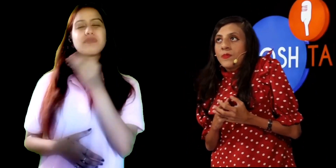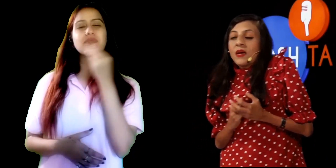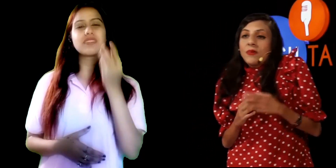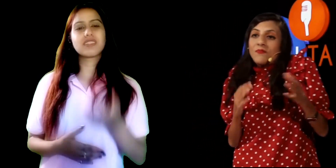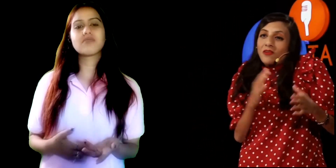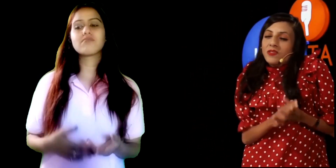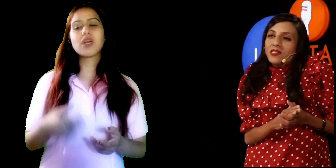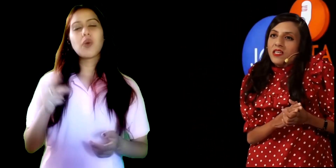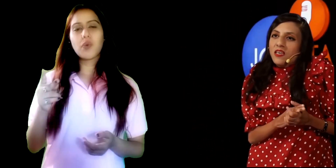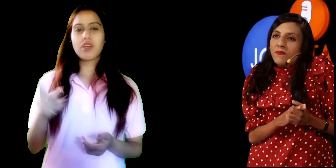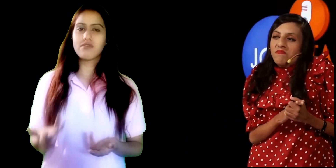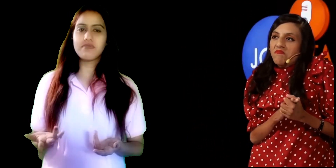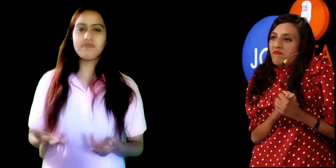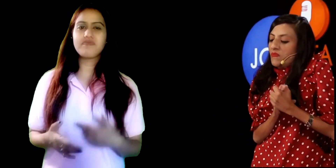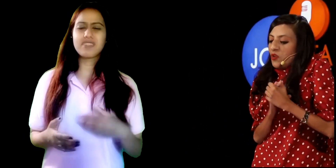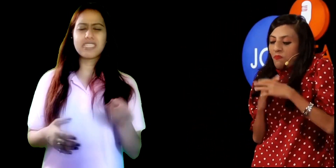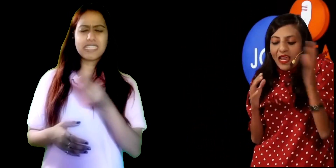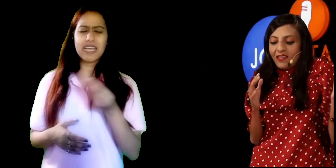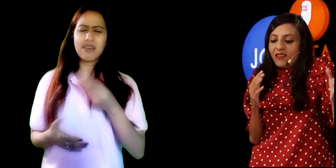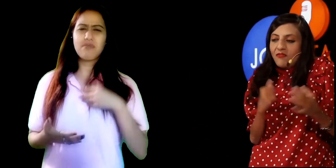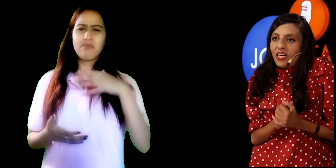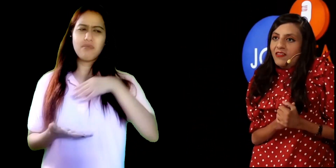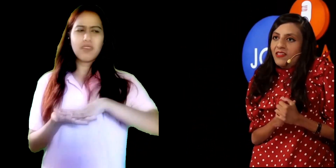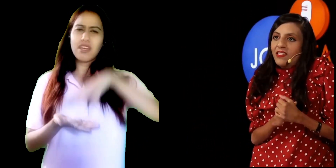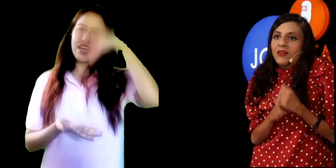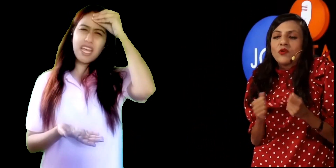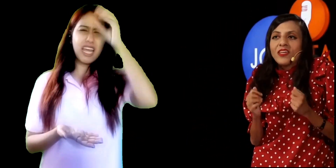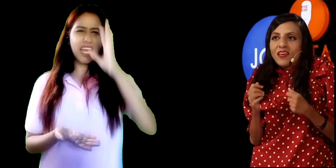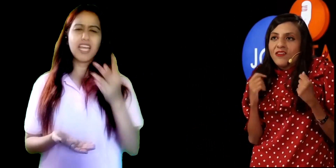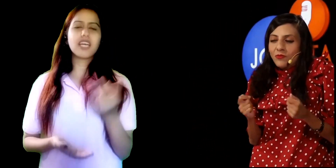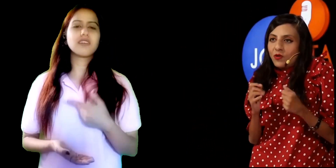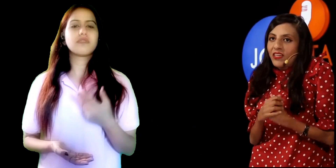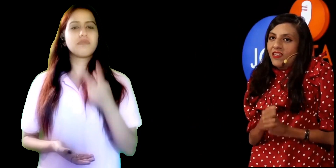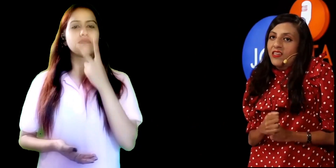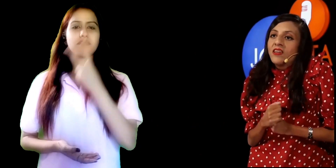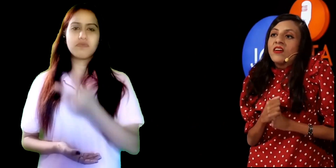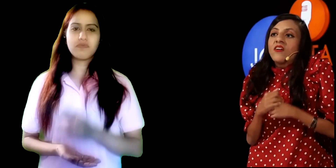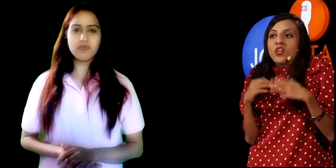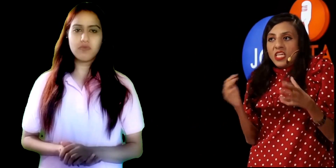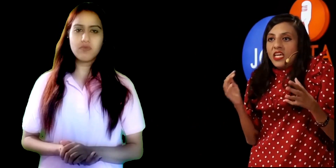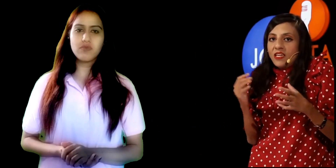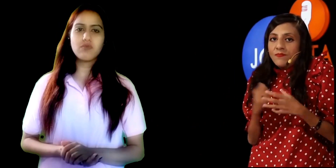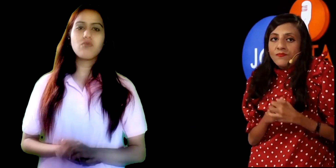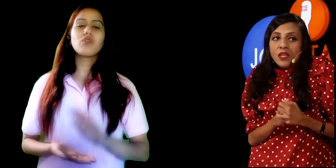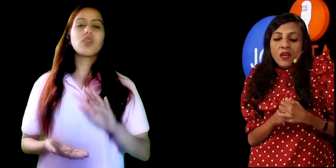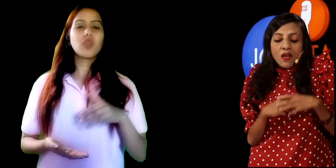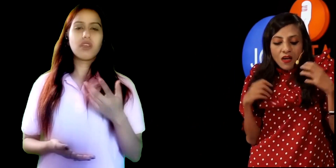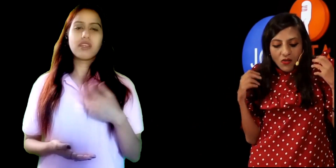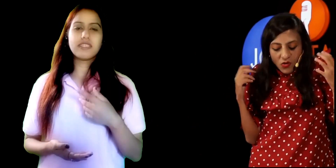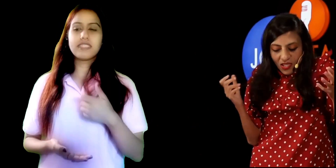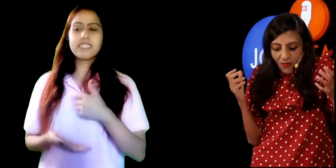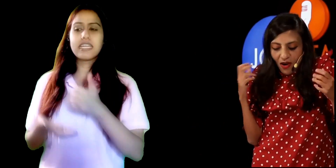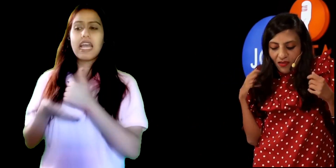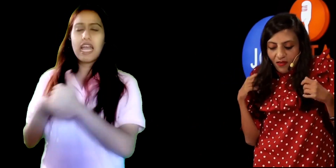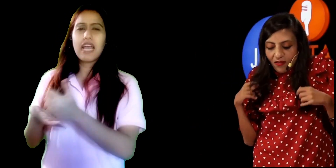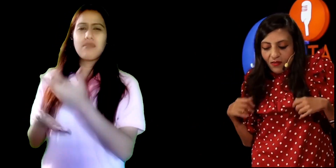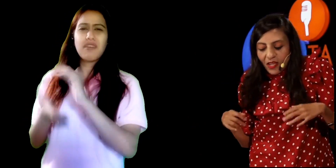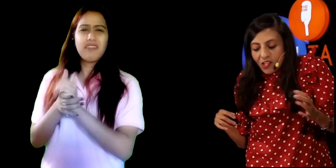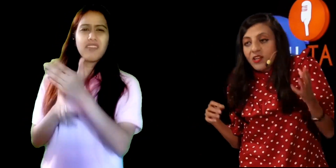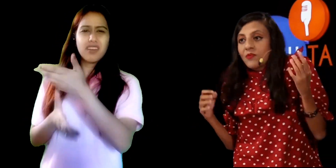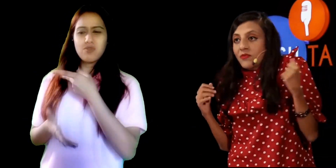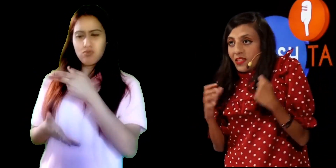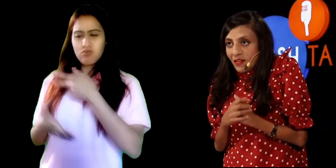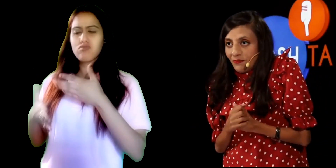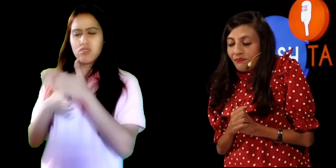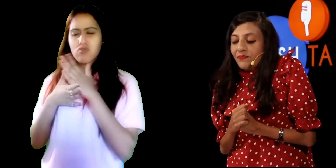कि मैं प्रीलिम्स से पहले दिन तक वेट कर रही थी कि अब ज्वाइनिंग आएगी, वो नहीं आई। उसके बाद